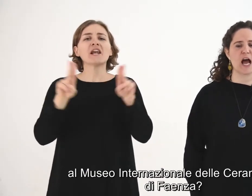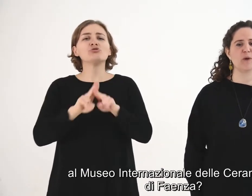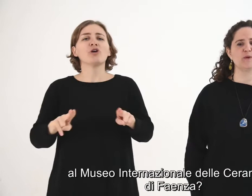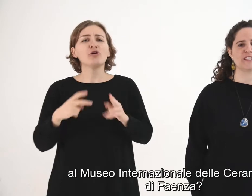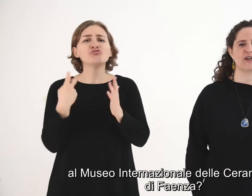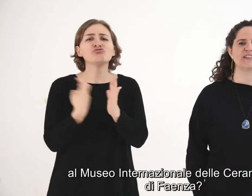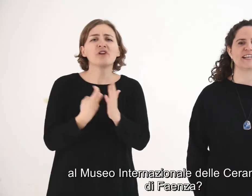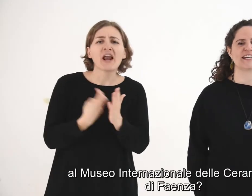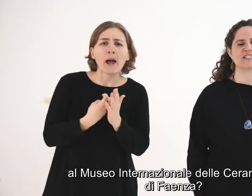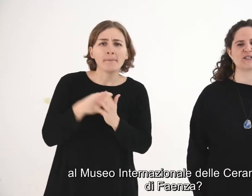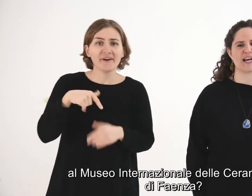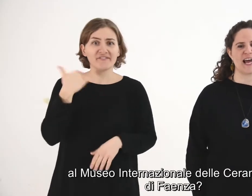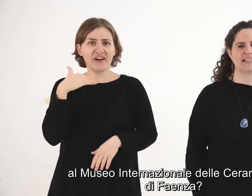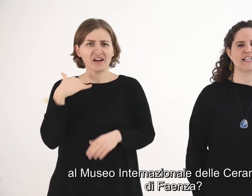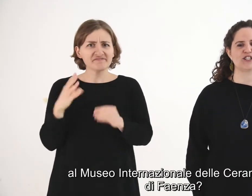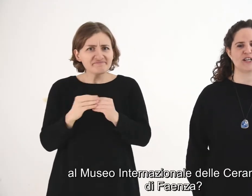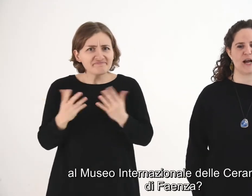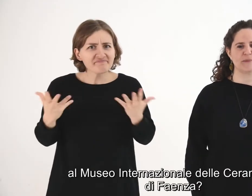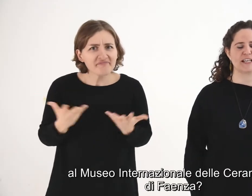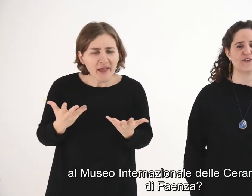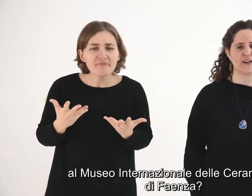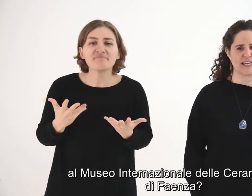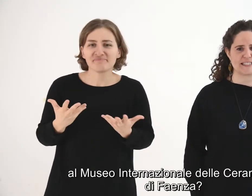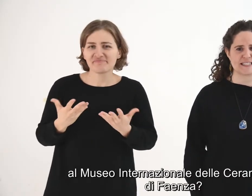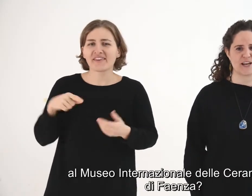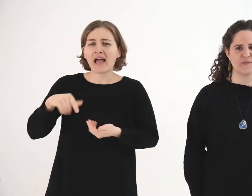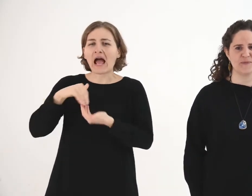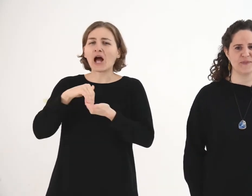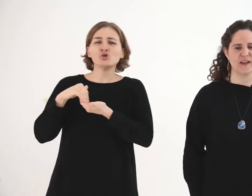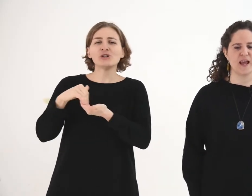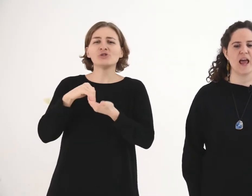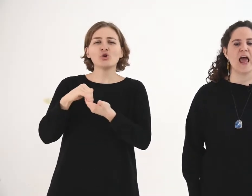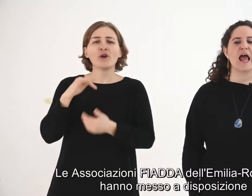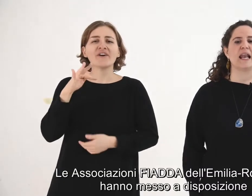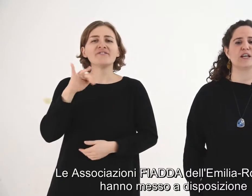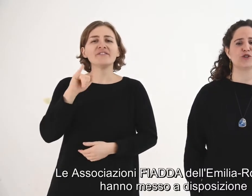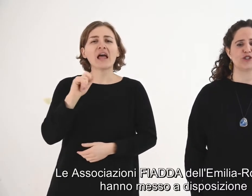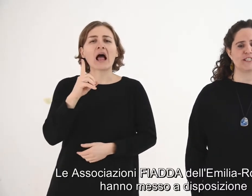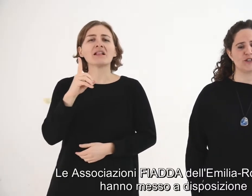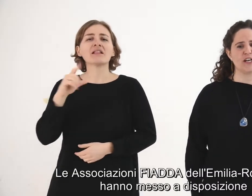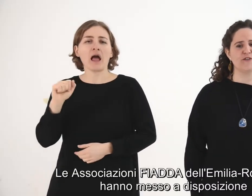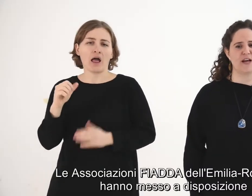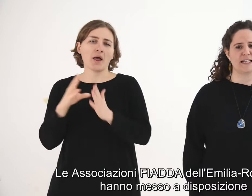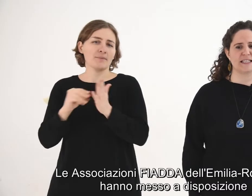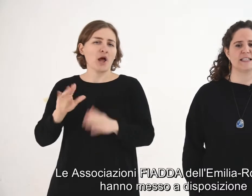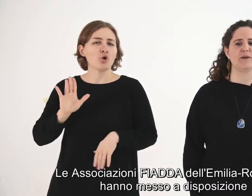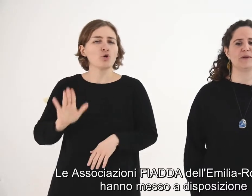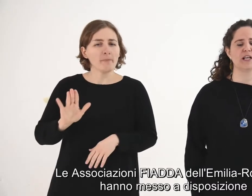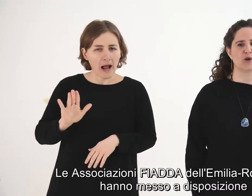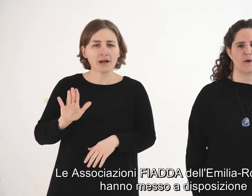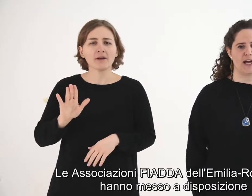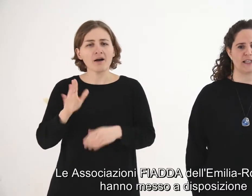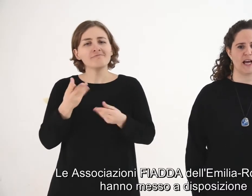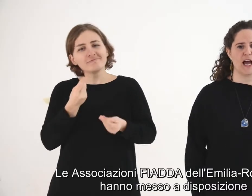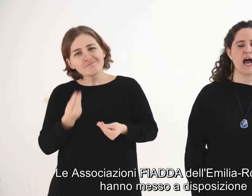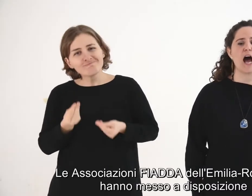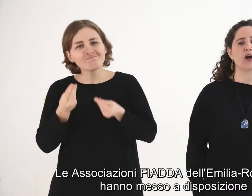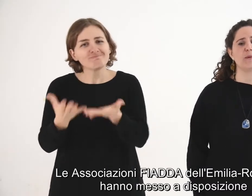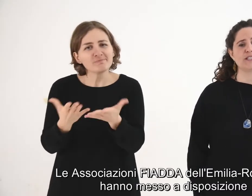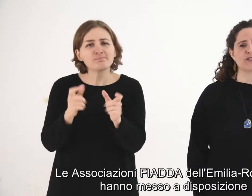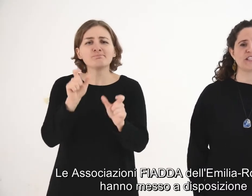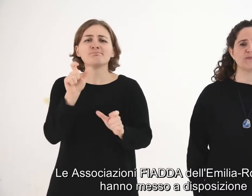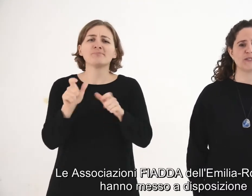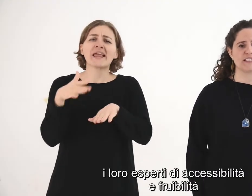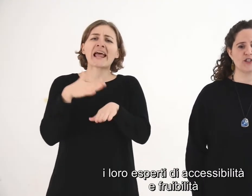sorde al Museo Internazionale delle Ceramiche di Faenza? Le associazioni Fiadda dell'Emilia Romagna